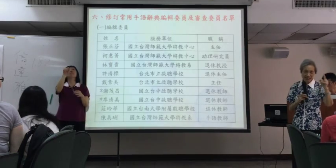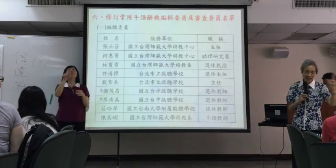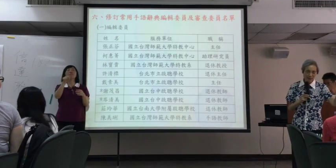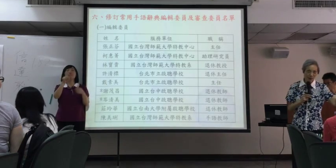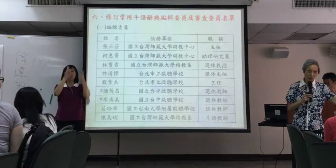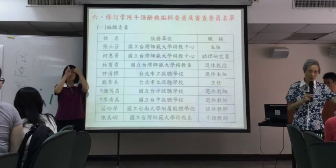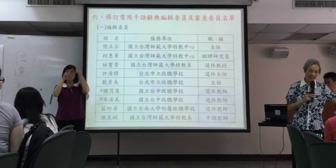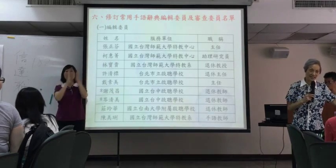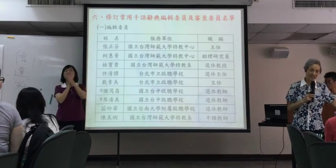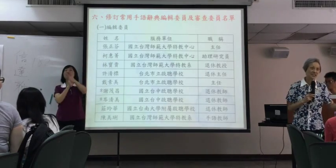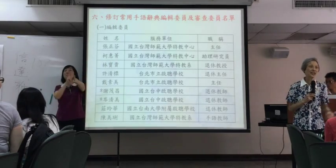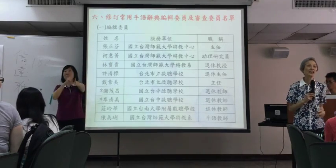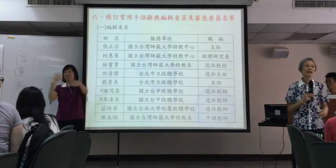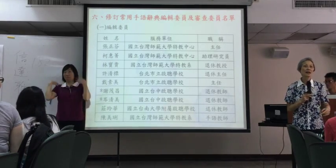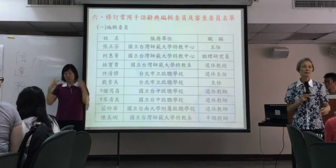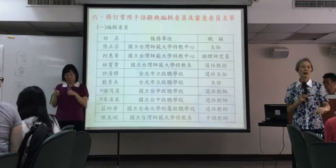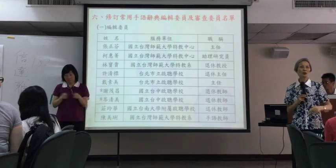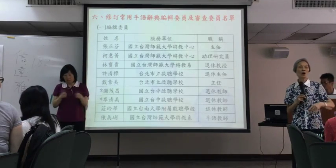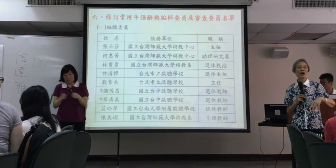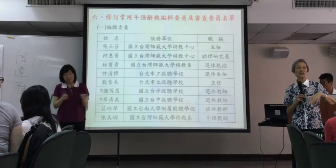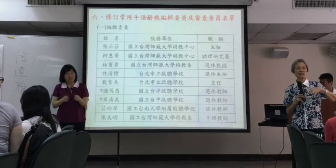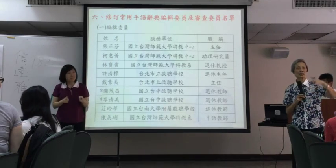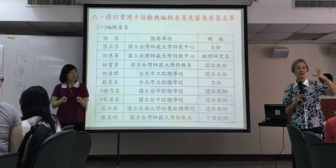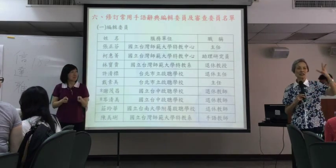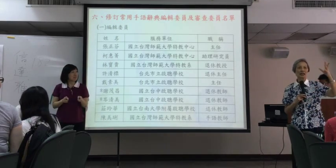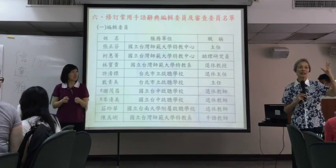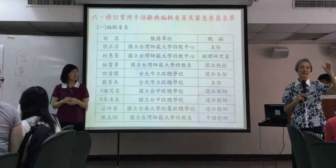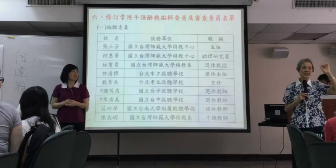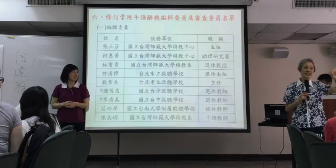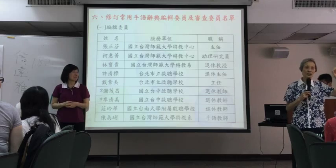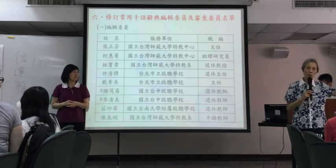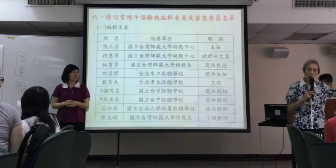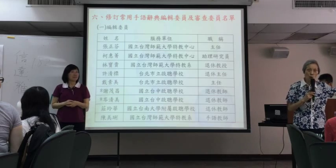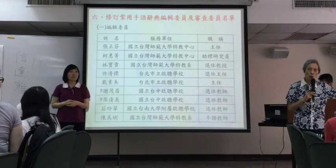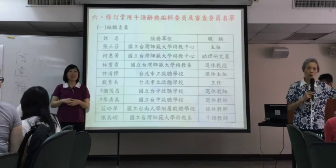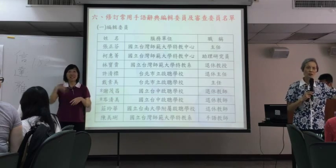剪接，包括剪接，包括这个